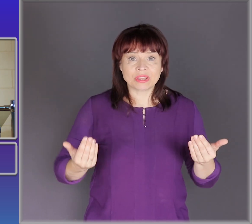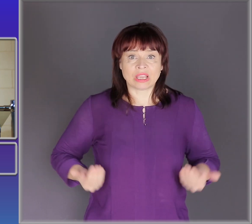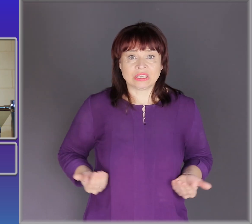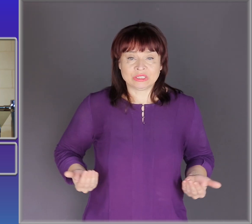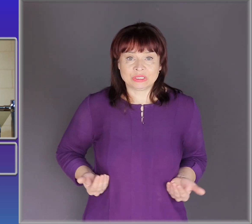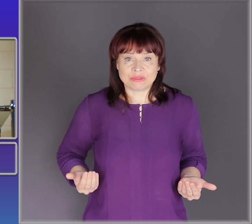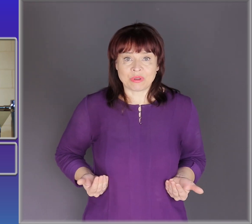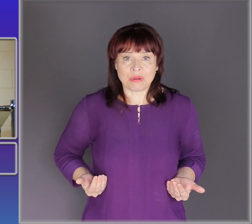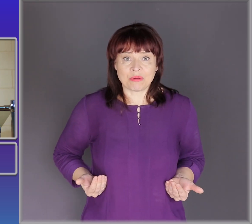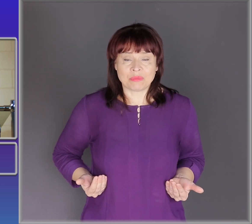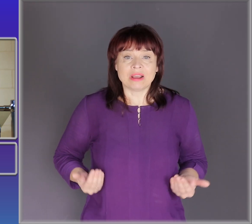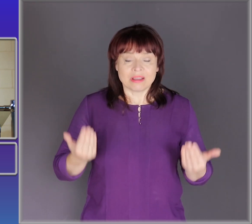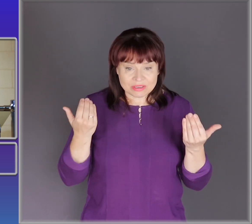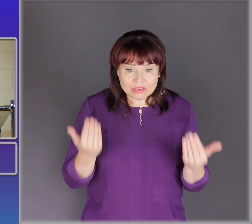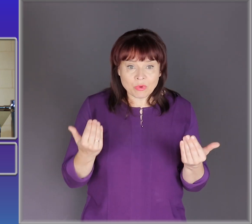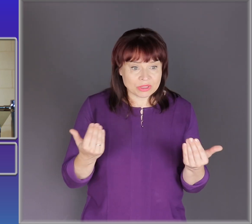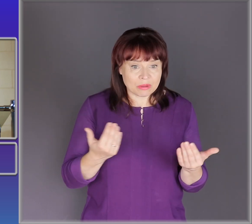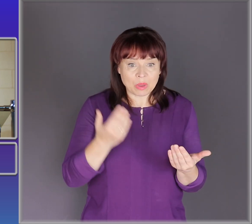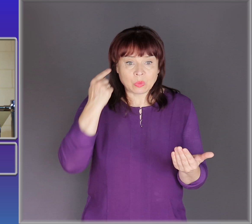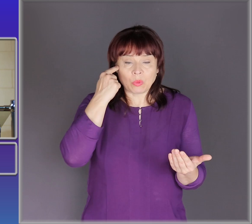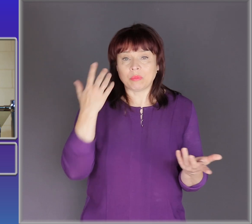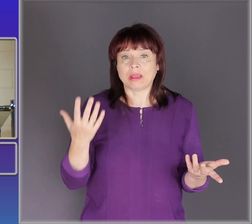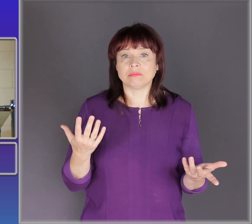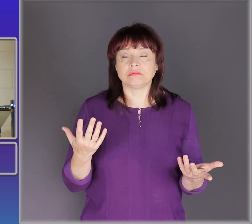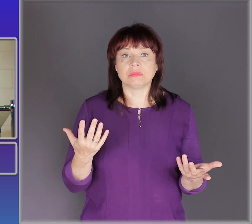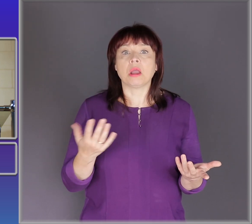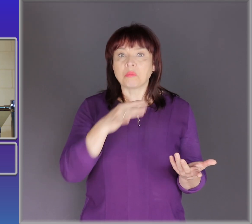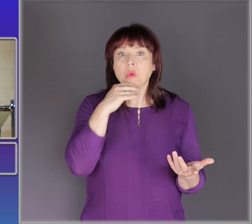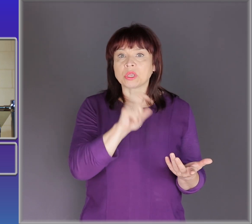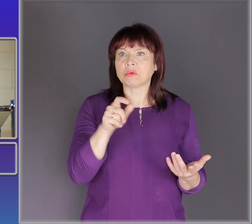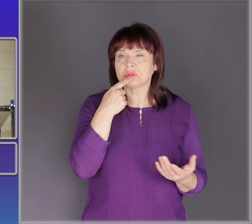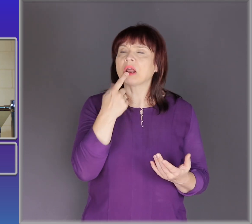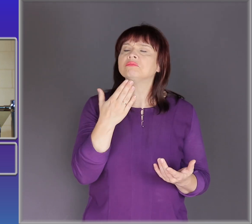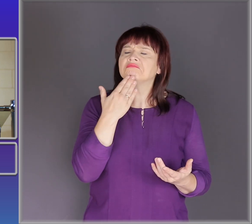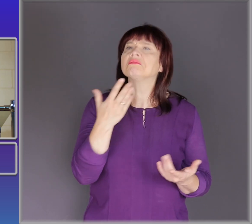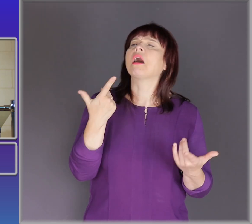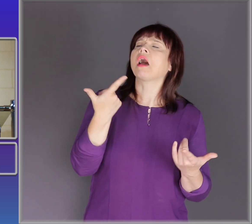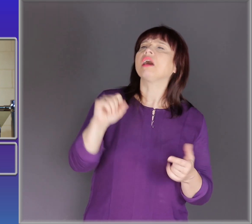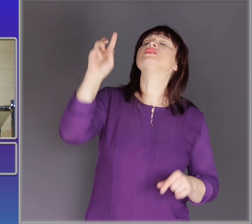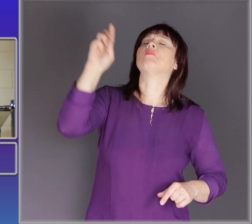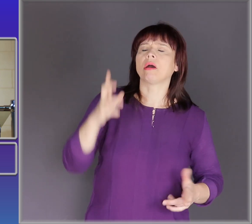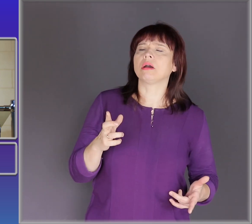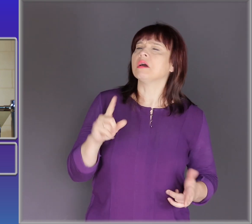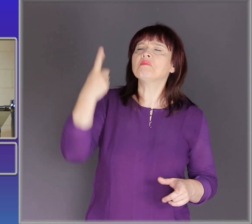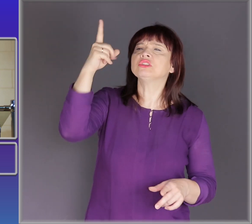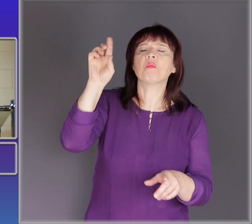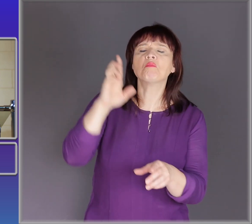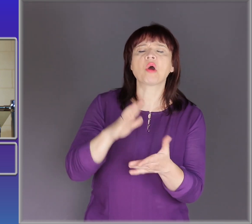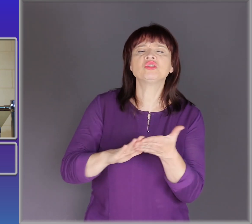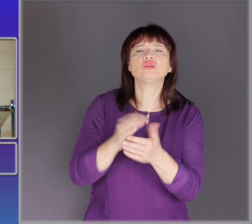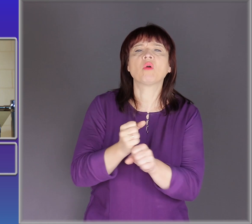люди живущие в нашу эпоху в наше поколение говорят а где бог а почему он не делает а